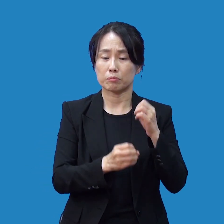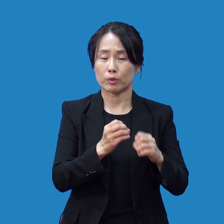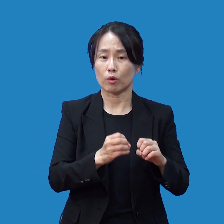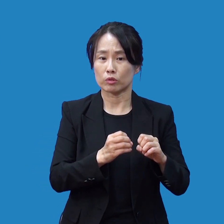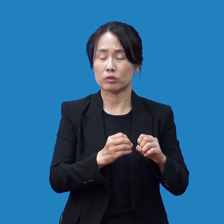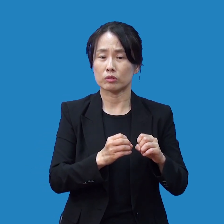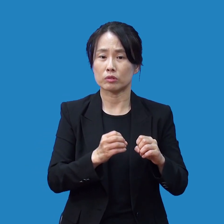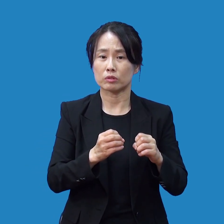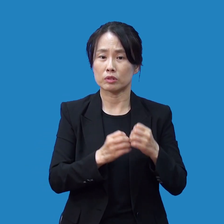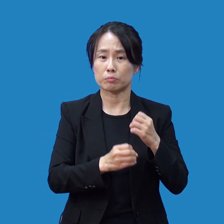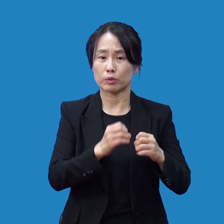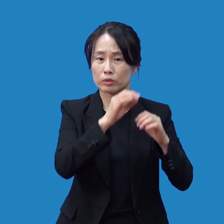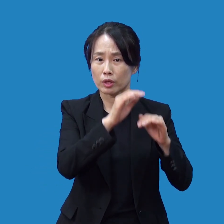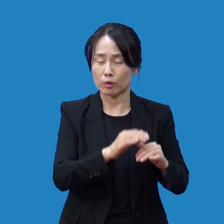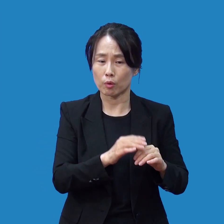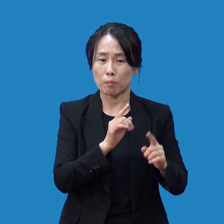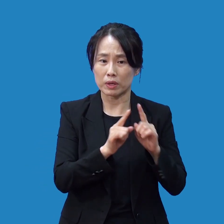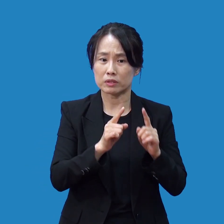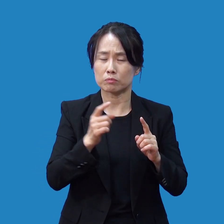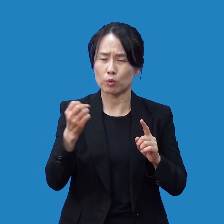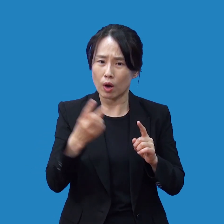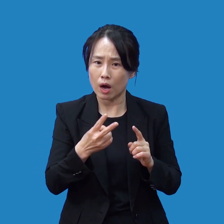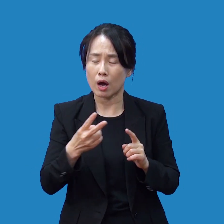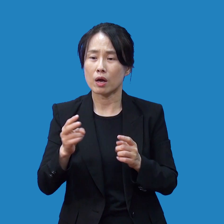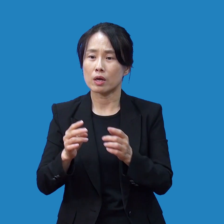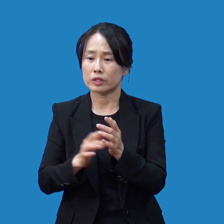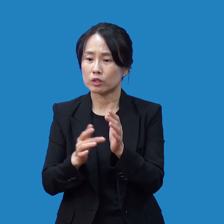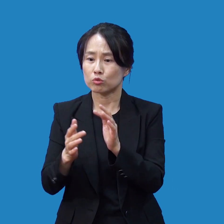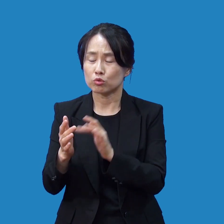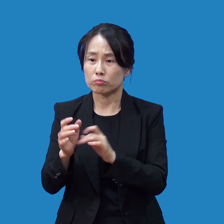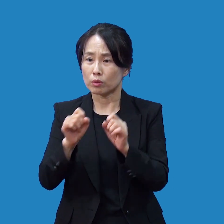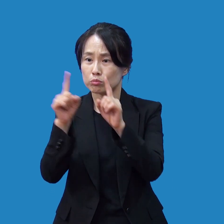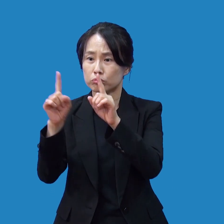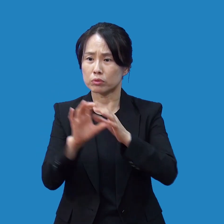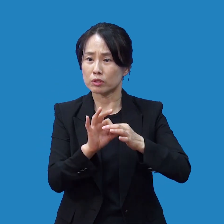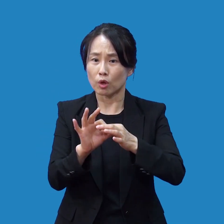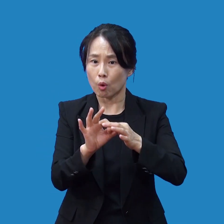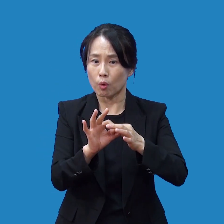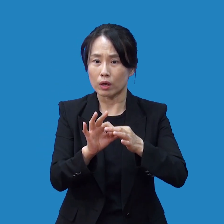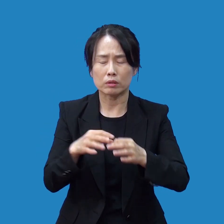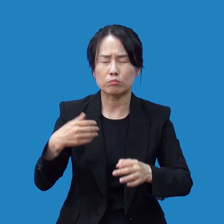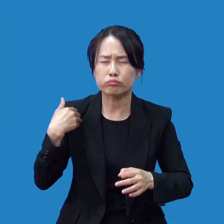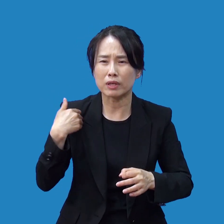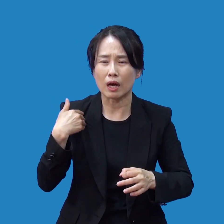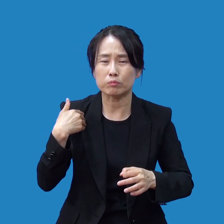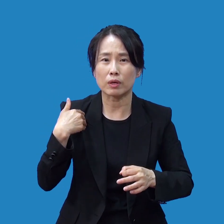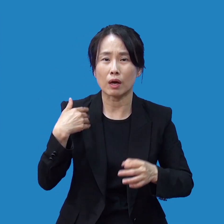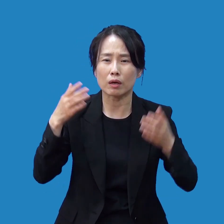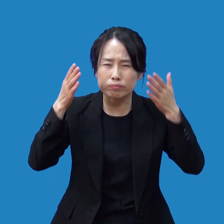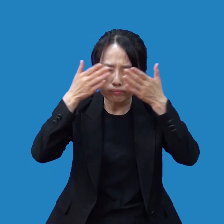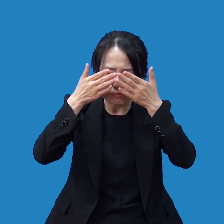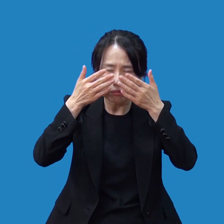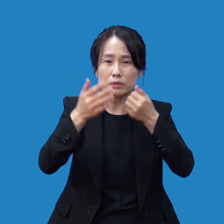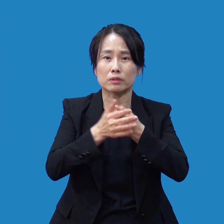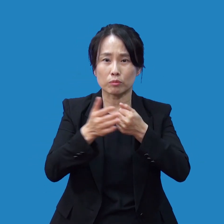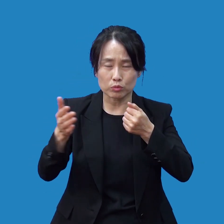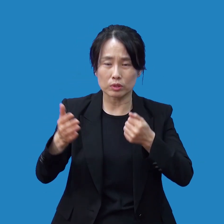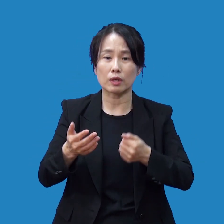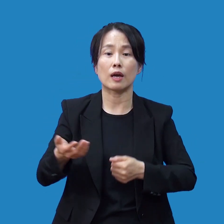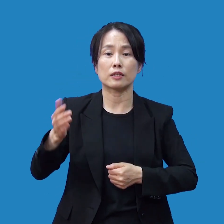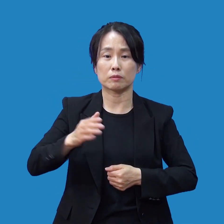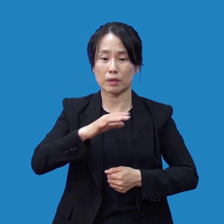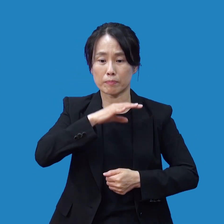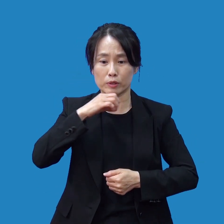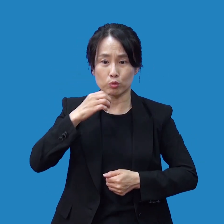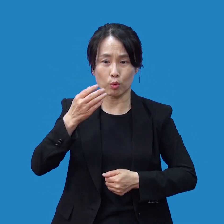부활과 연결된다고는 보지를 못했습니다. 눈이 닫혀 있었던 겁니다. 그런데 성령 충만함을 받은